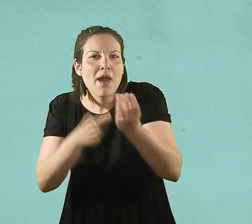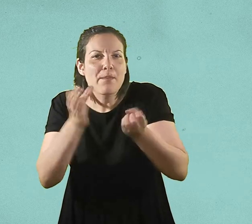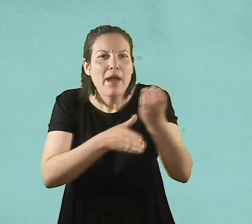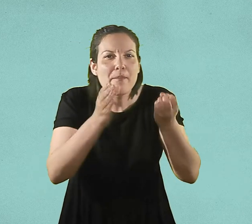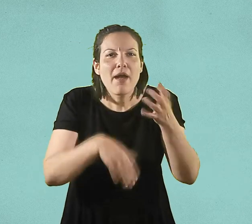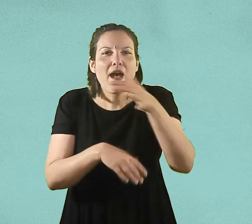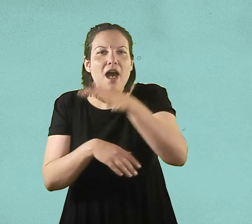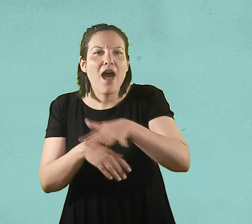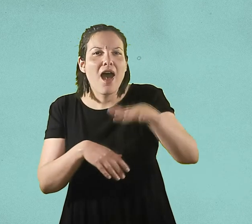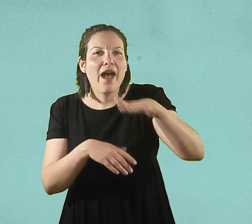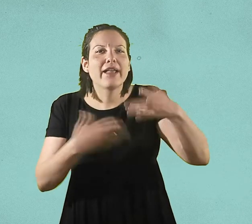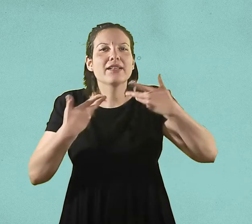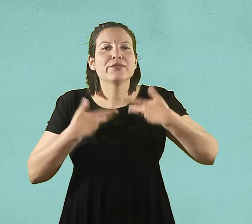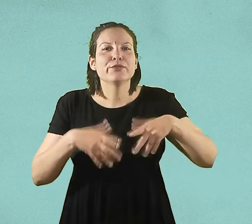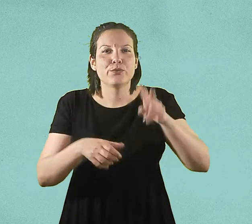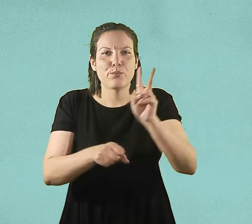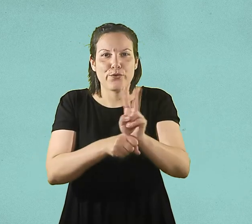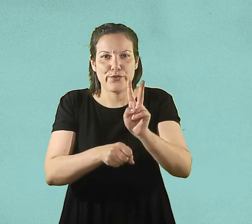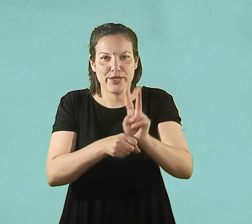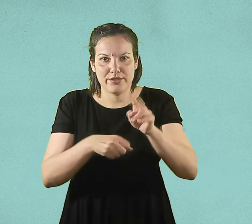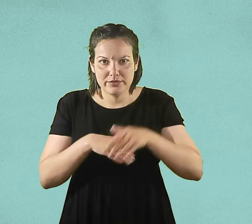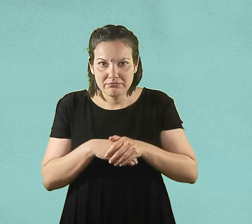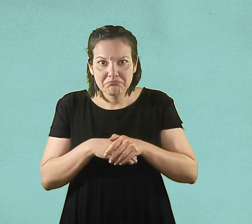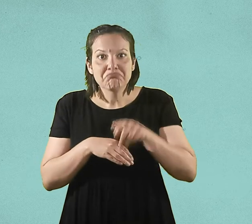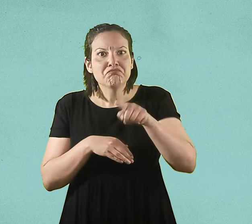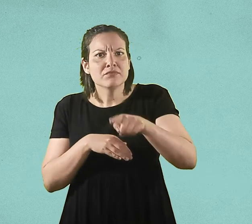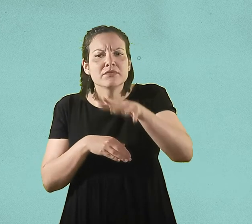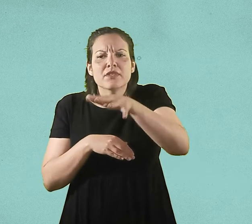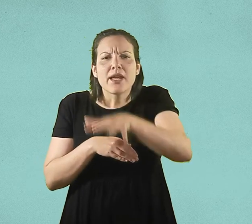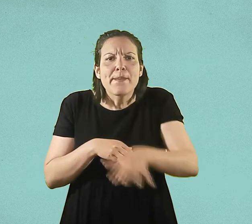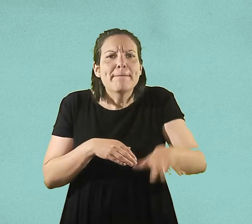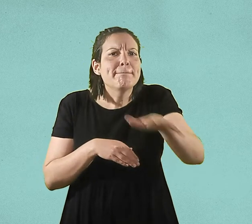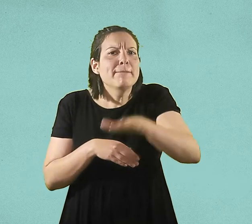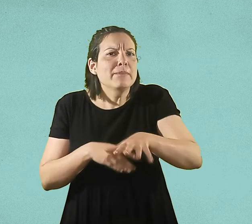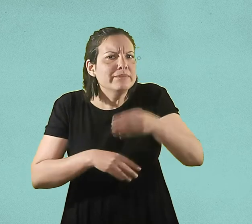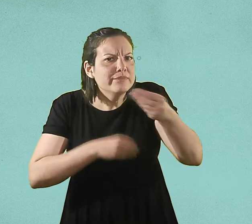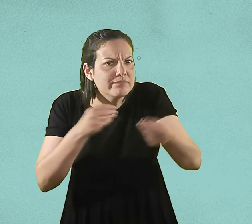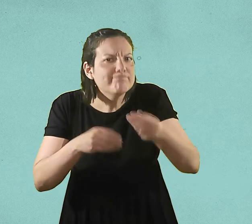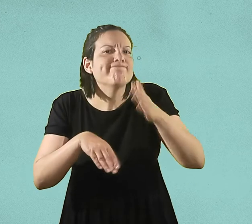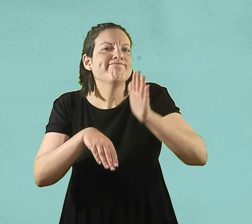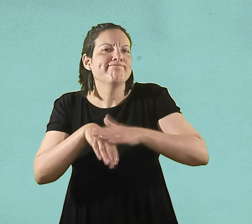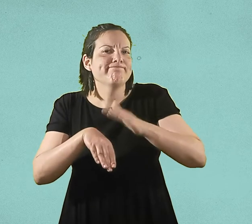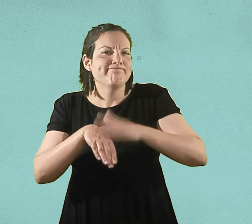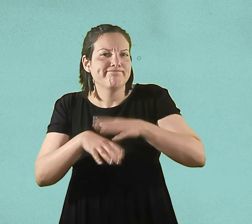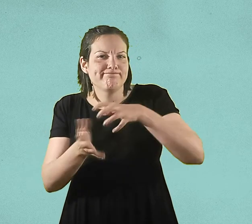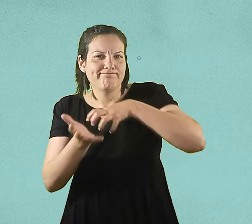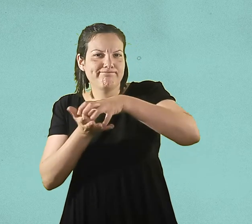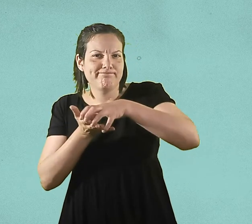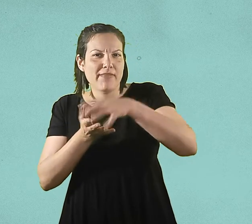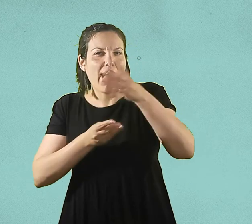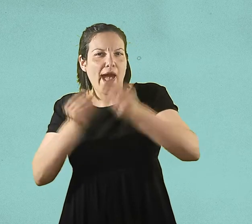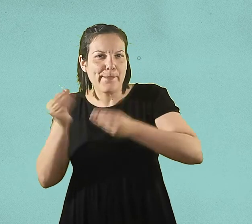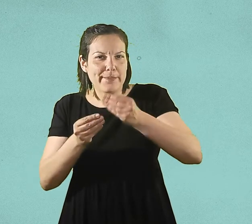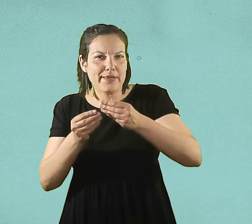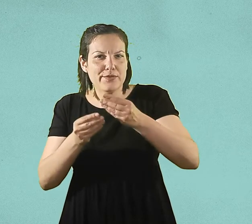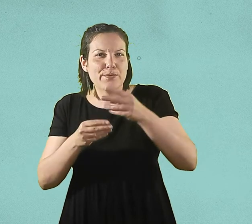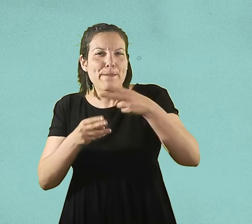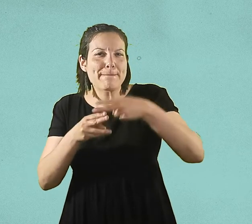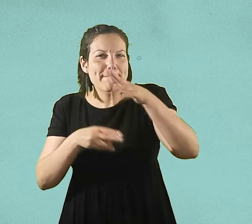protegidas. Estos valiosos espacios están a cargo de la Administración de Parques Nacionales, que tiene a su